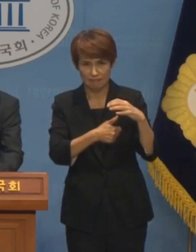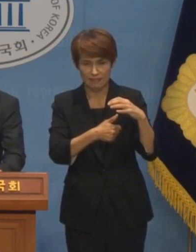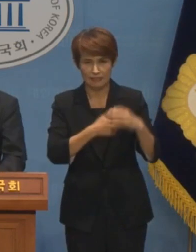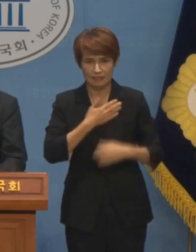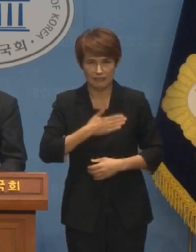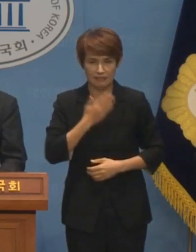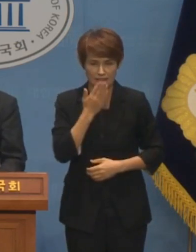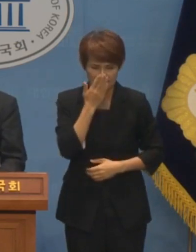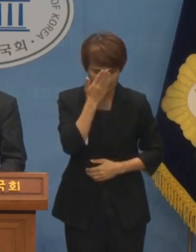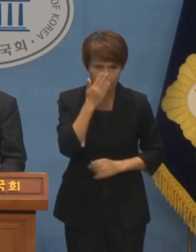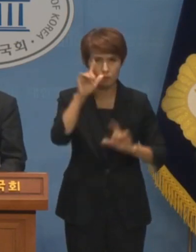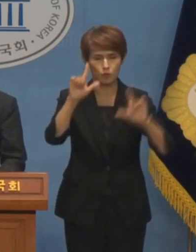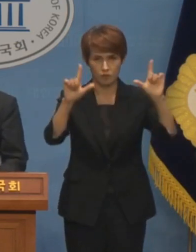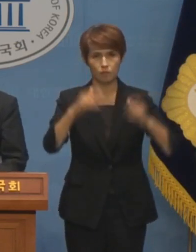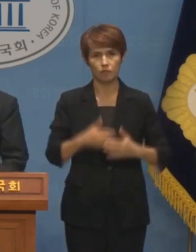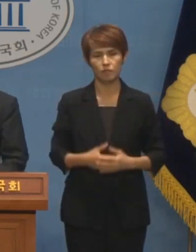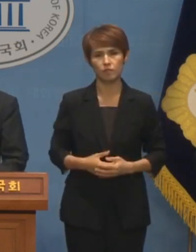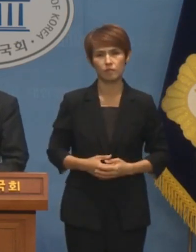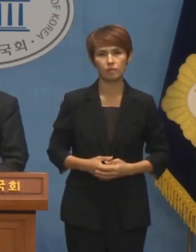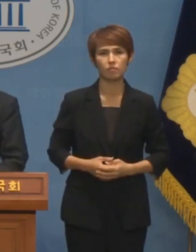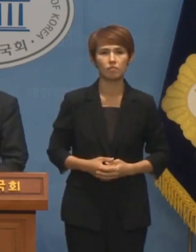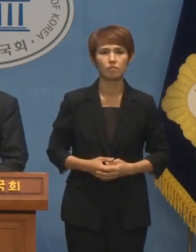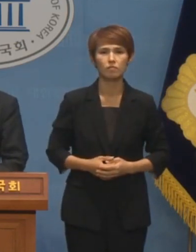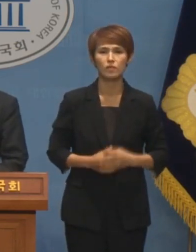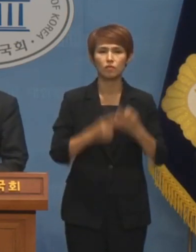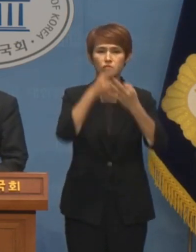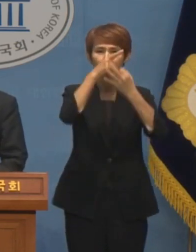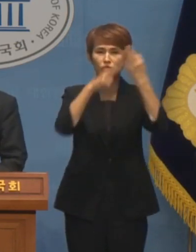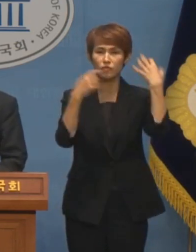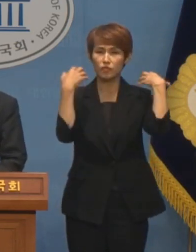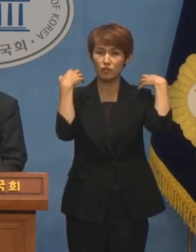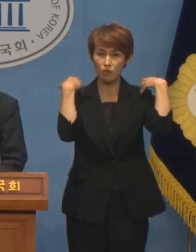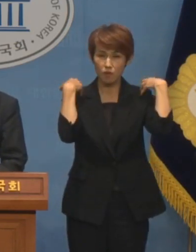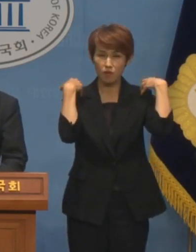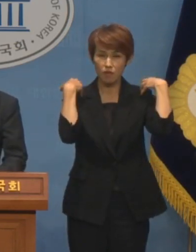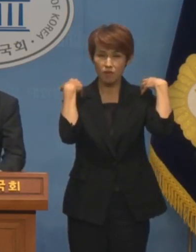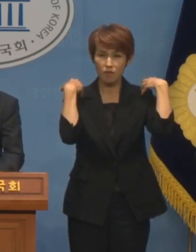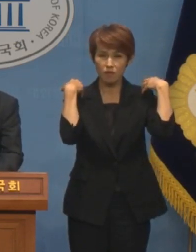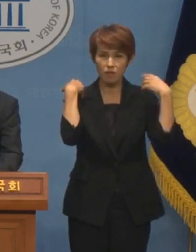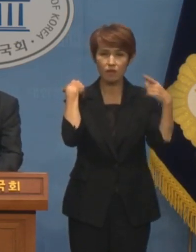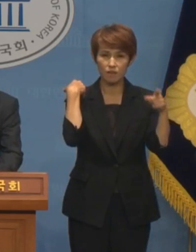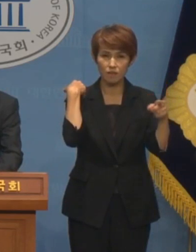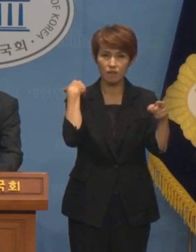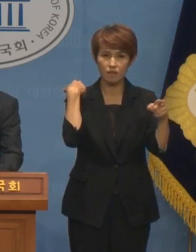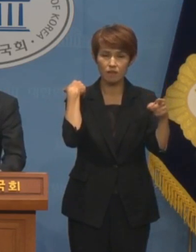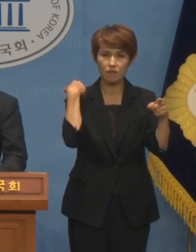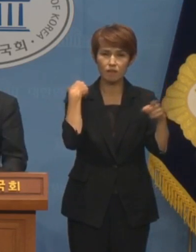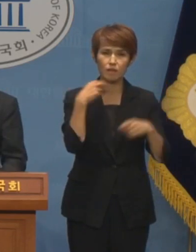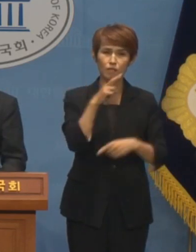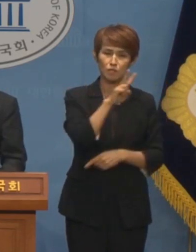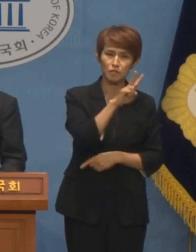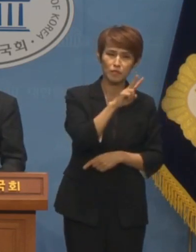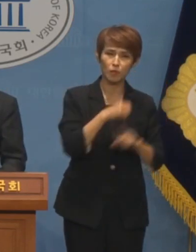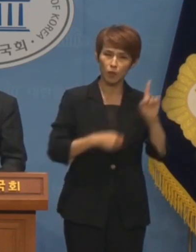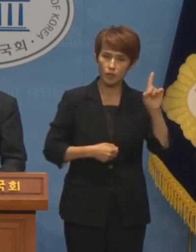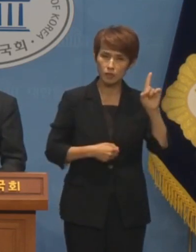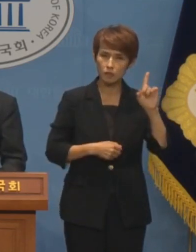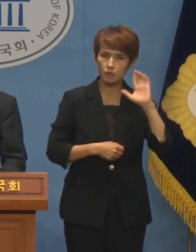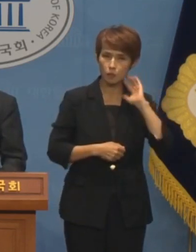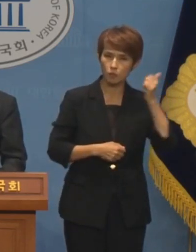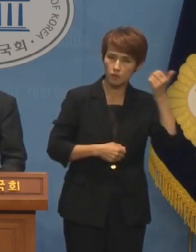아닙니까? 그동안 세간에서는 윤석열 정권의 V1이 윤석열 대통령인지 김건희